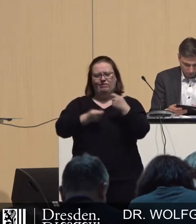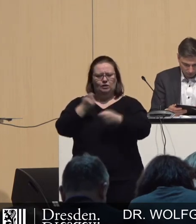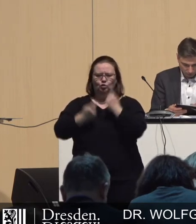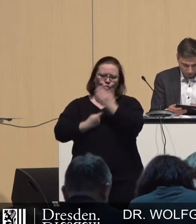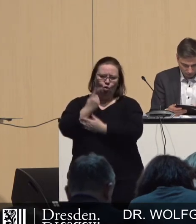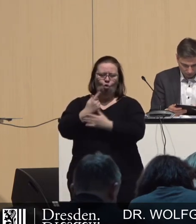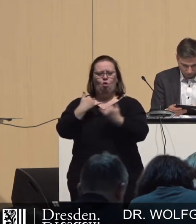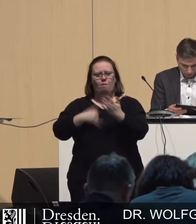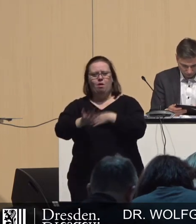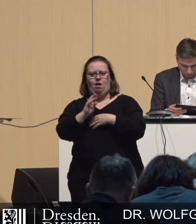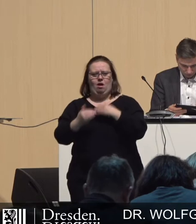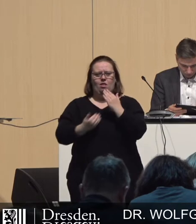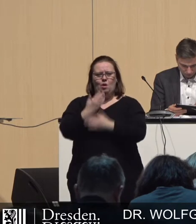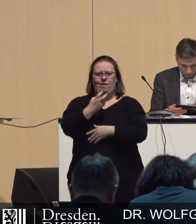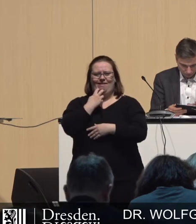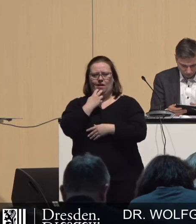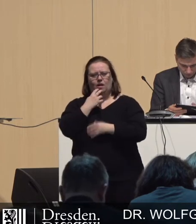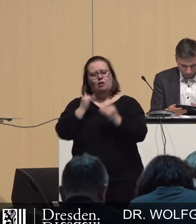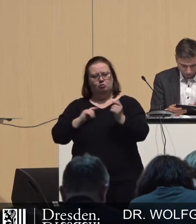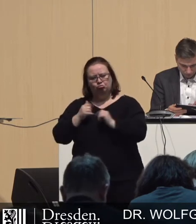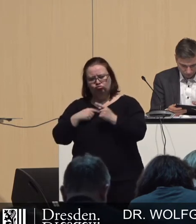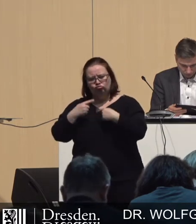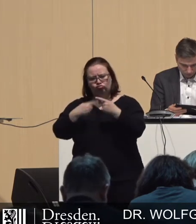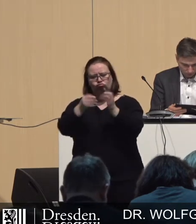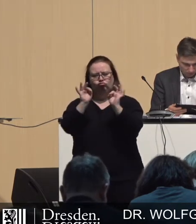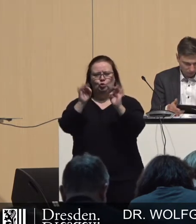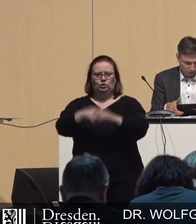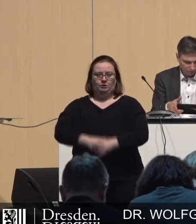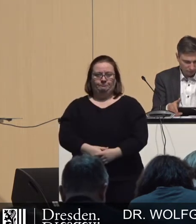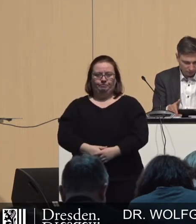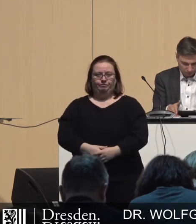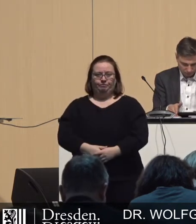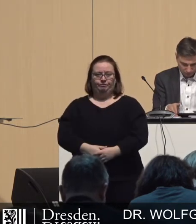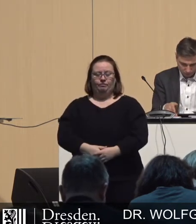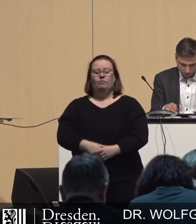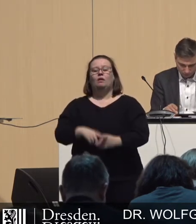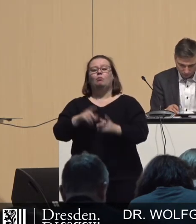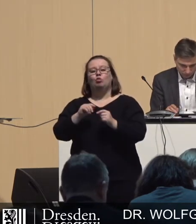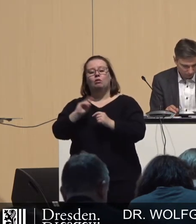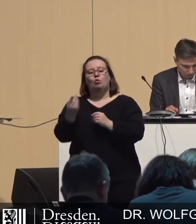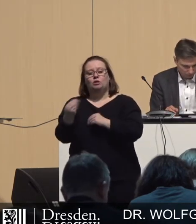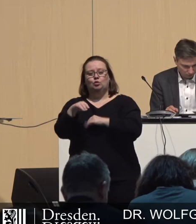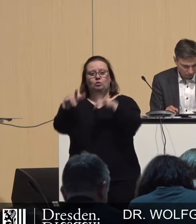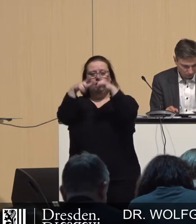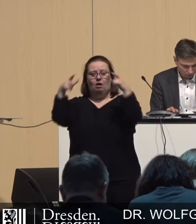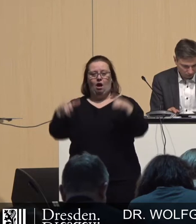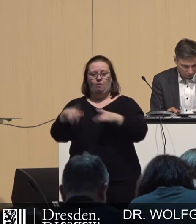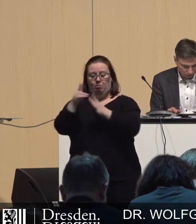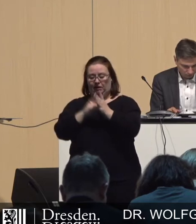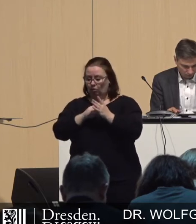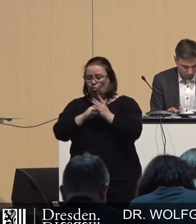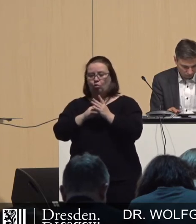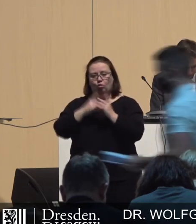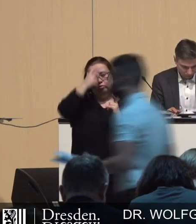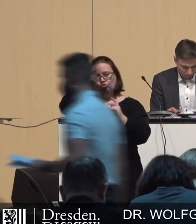in erneuerbare Energien auf einem guten Weg dahin. Ausgangs- und Rahmenbedingungen sind in Dresden nicht anders